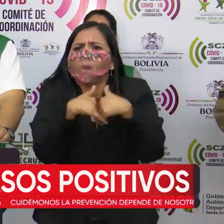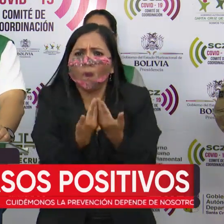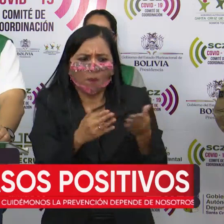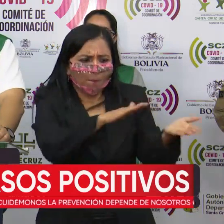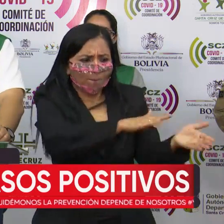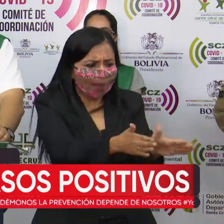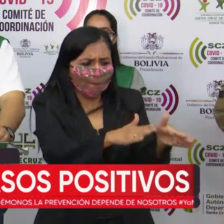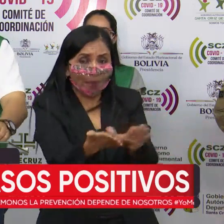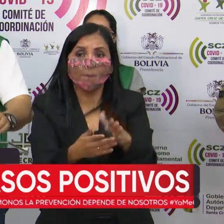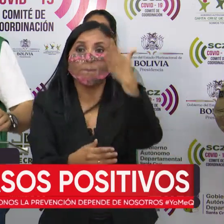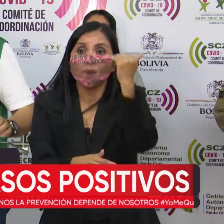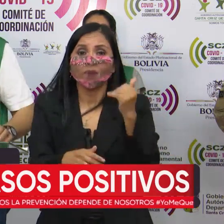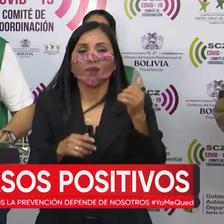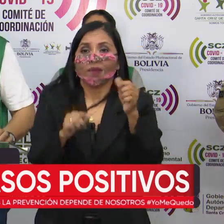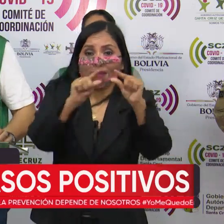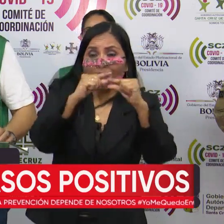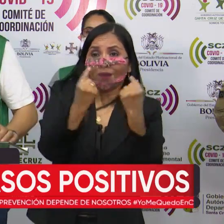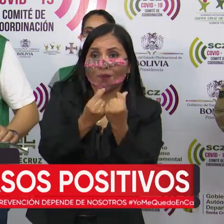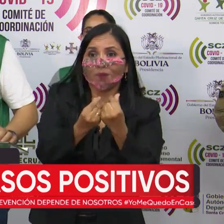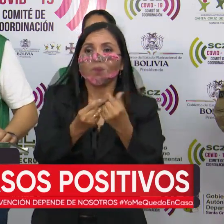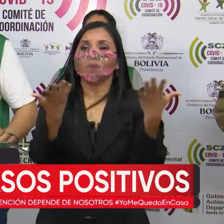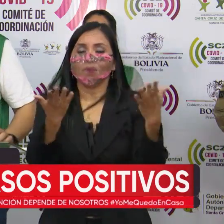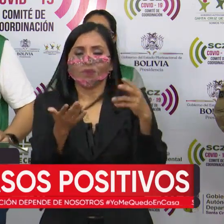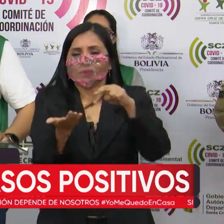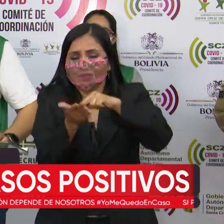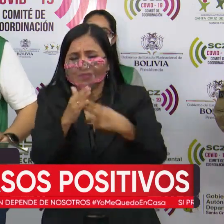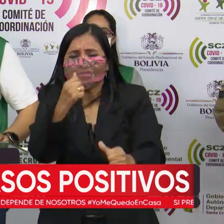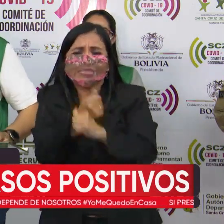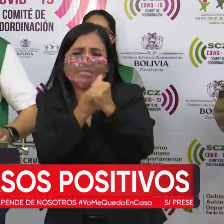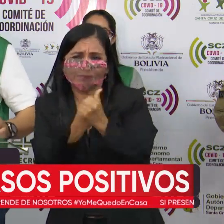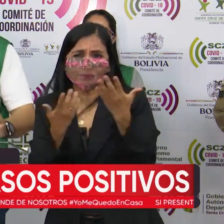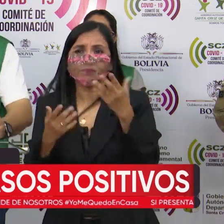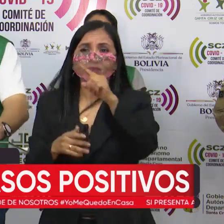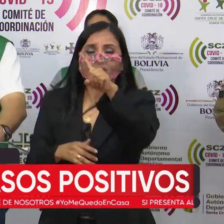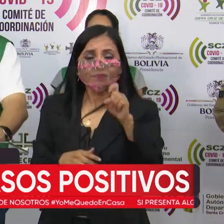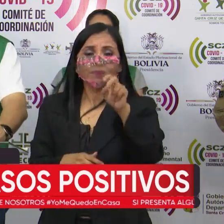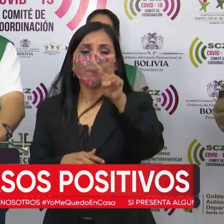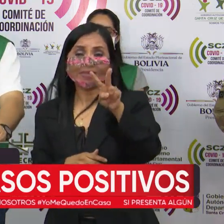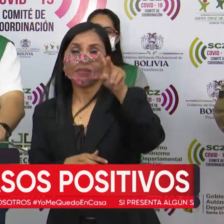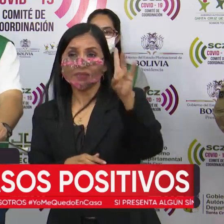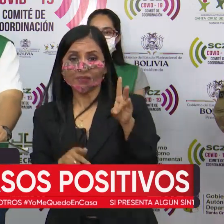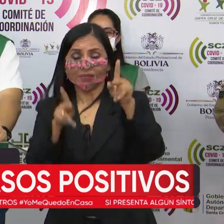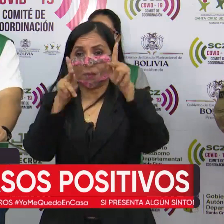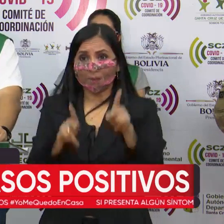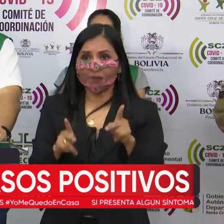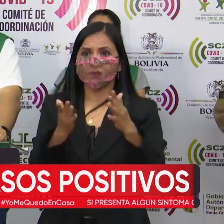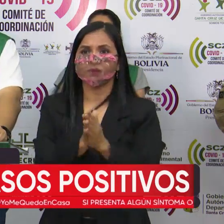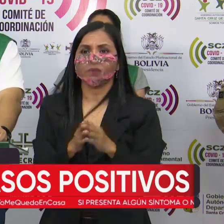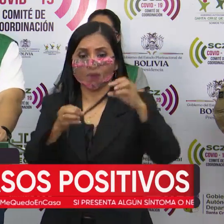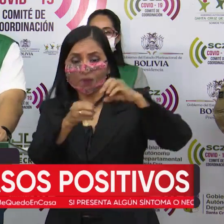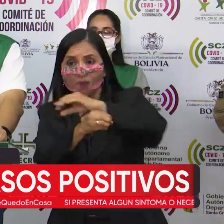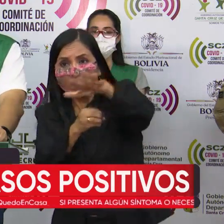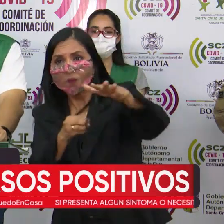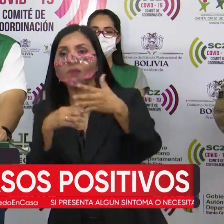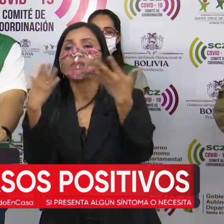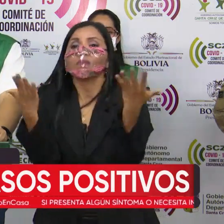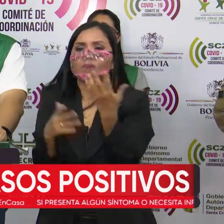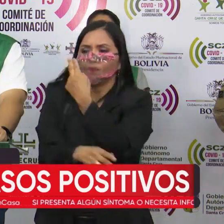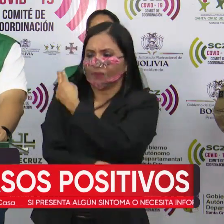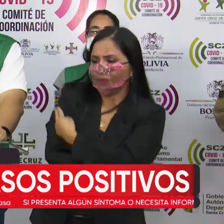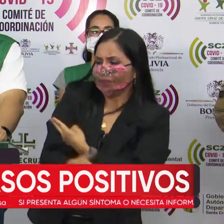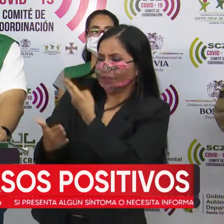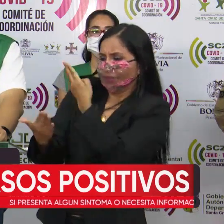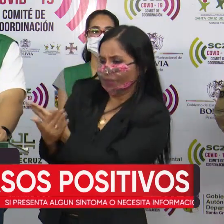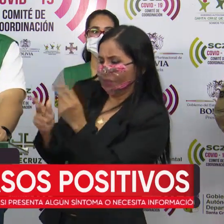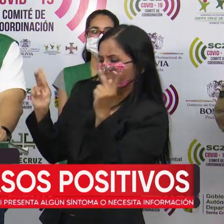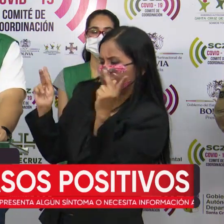falleciendo porque evidentemente son los del grupo mayor de riesgo. 127 pacientes con COVID se encuentran registrados en